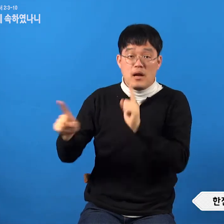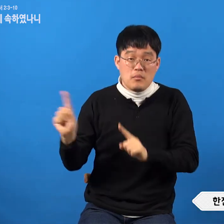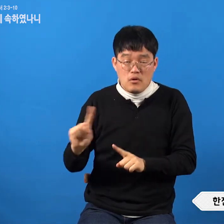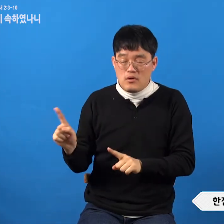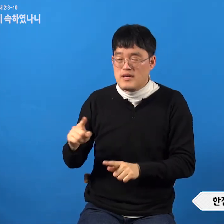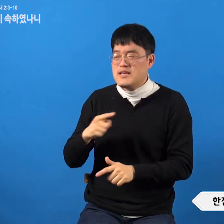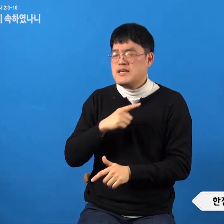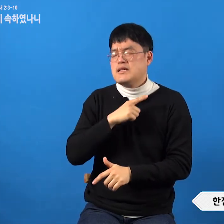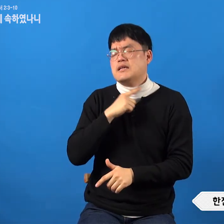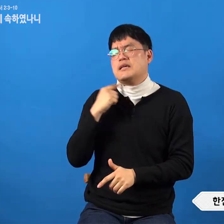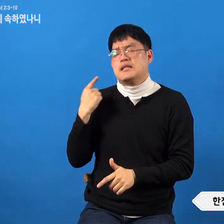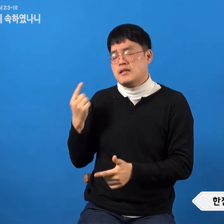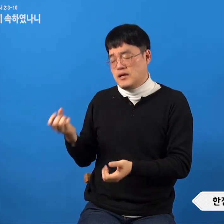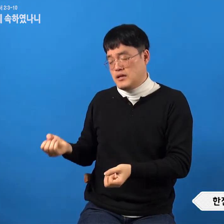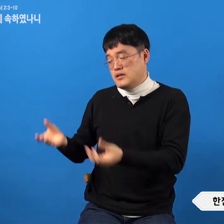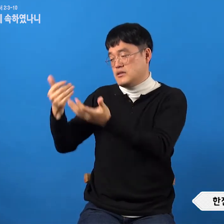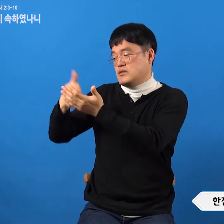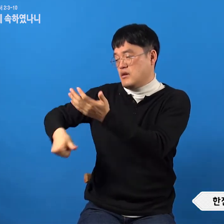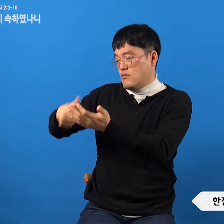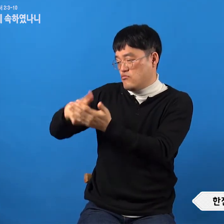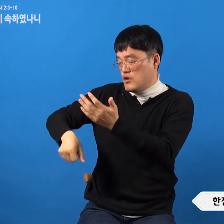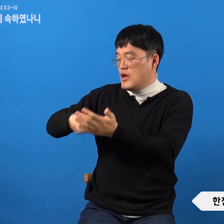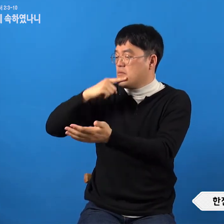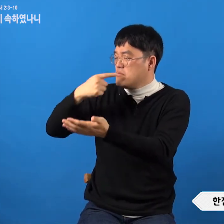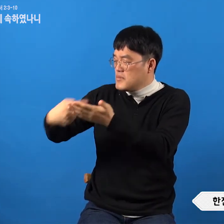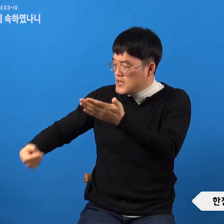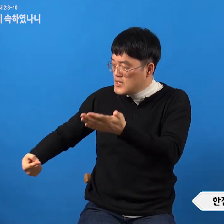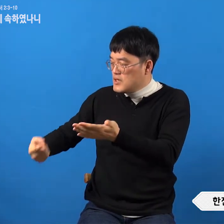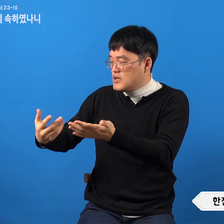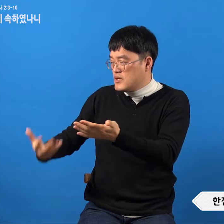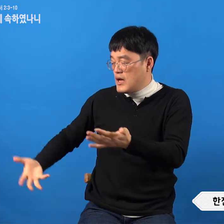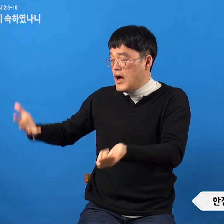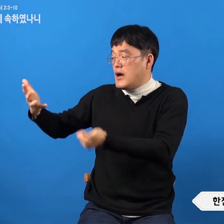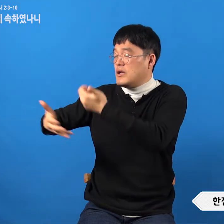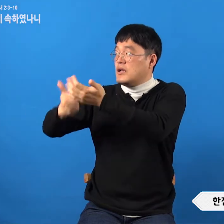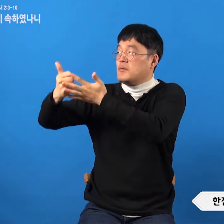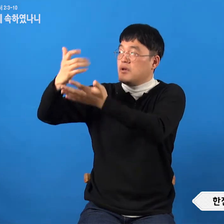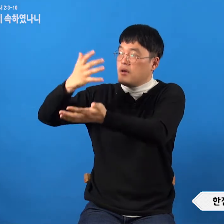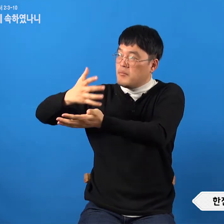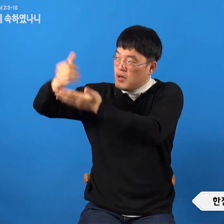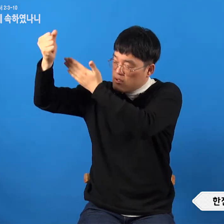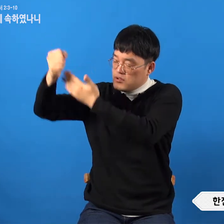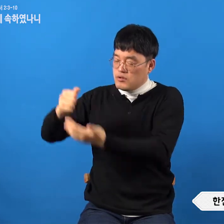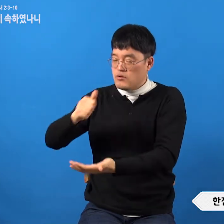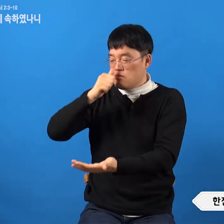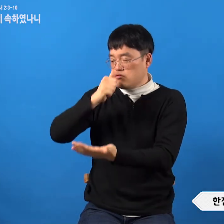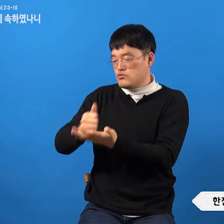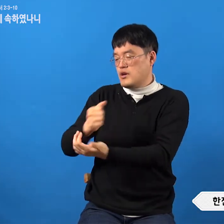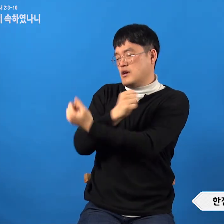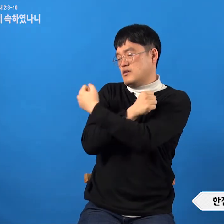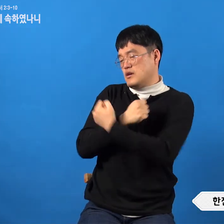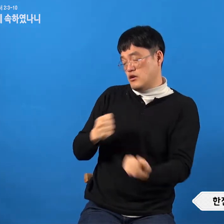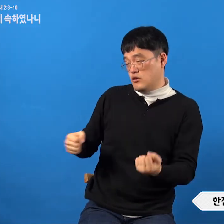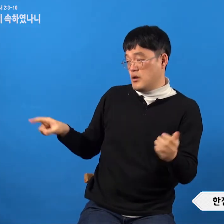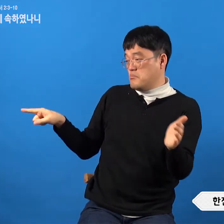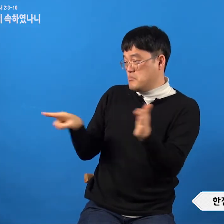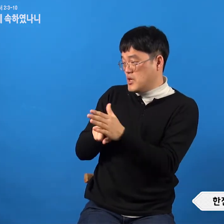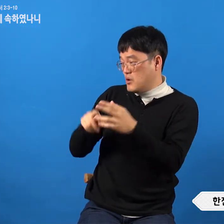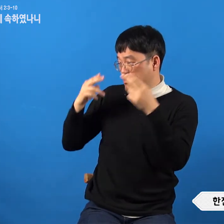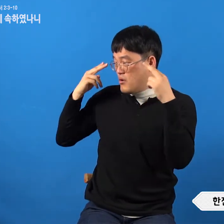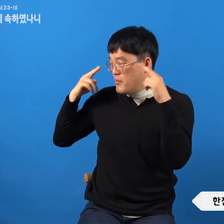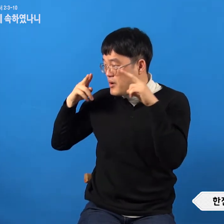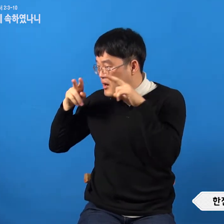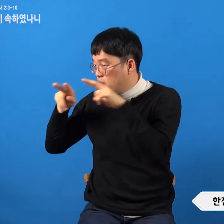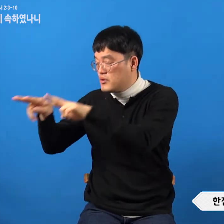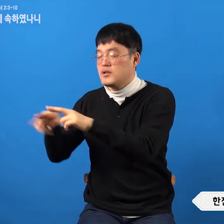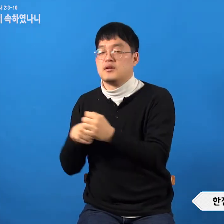희생 제물의 피를 하나님이 받으시고 자기의 죄를 사해 주시는 그것을 믿고 바라본다는